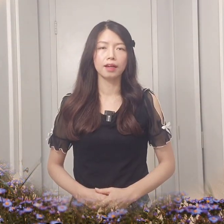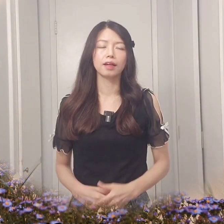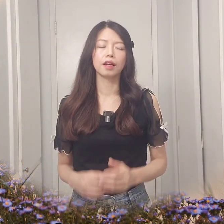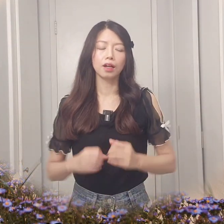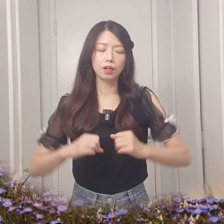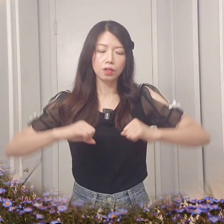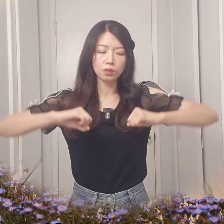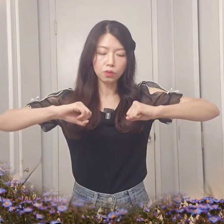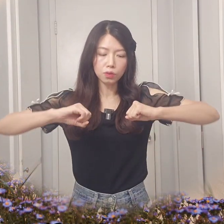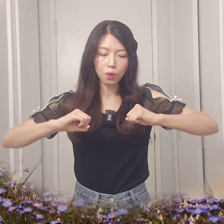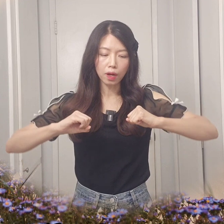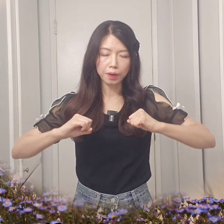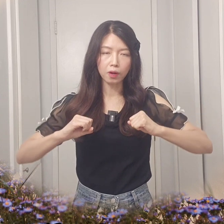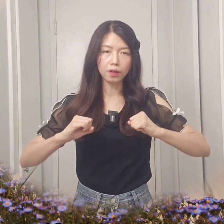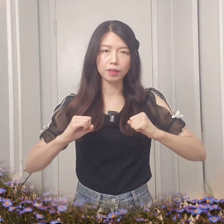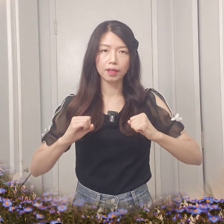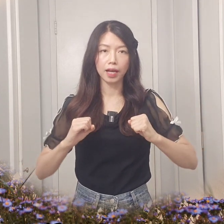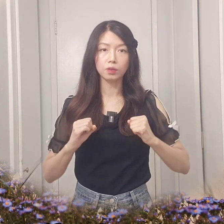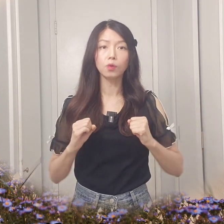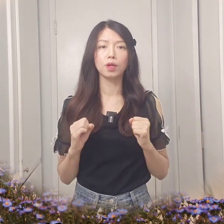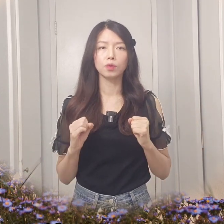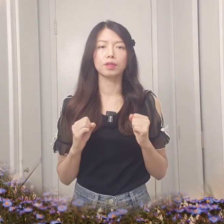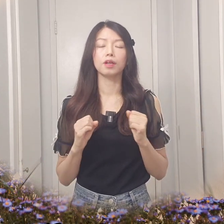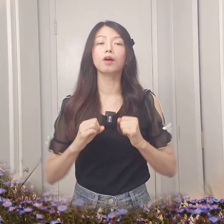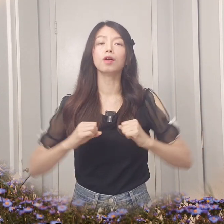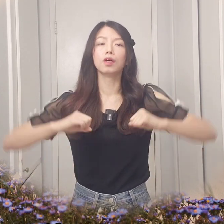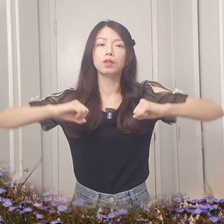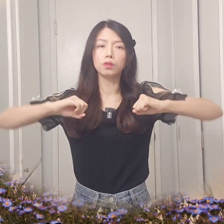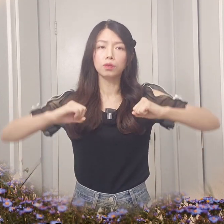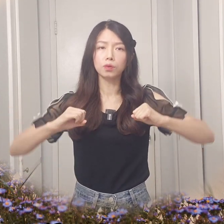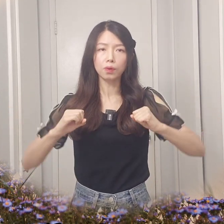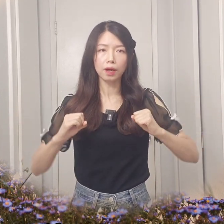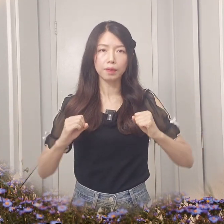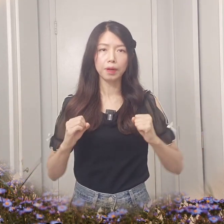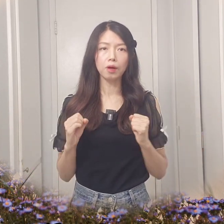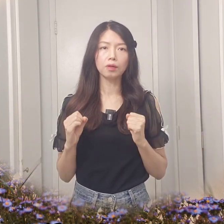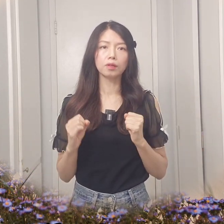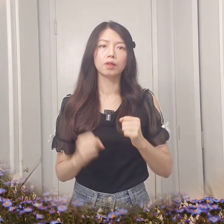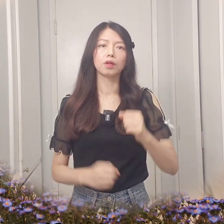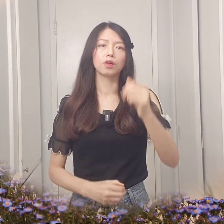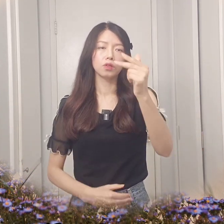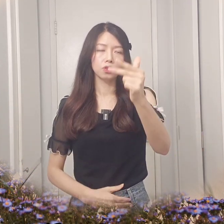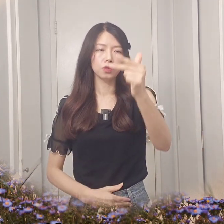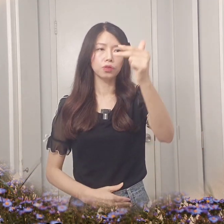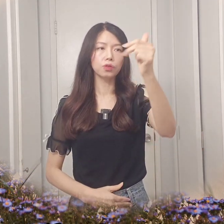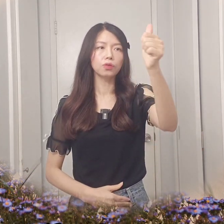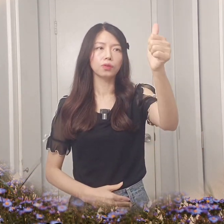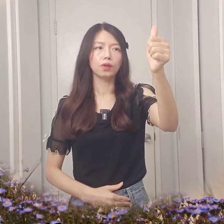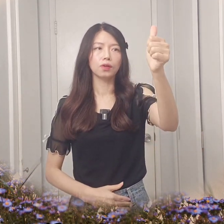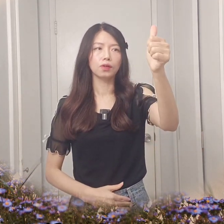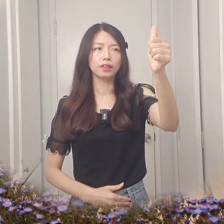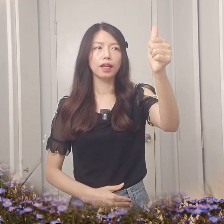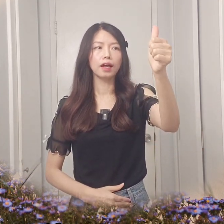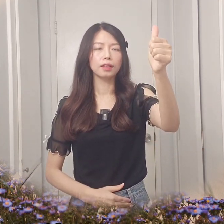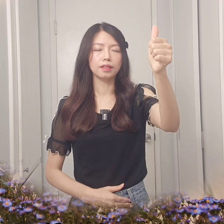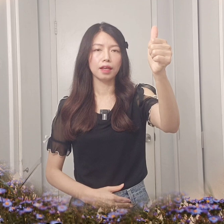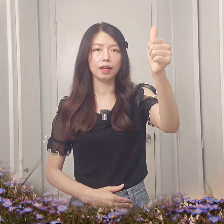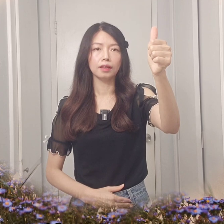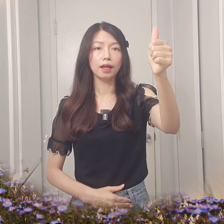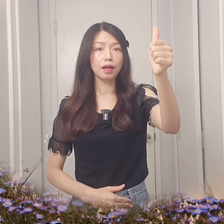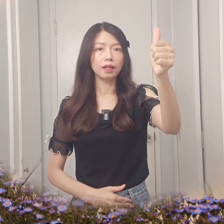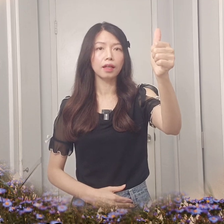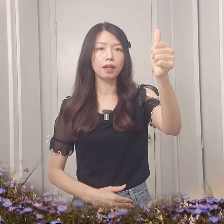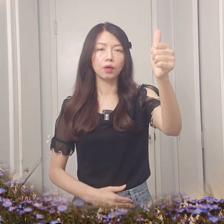자. 순종하며 이때 양손을 해줬어요. 순종하며 주 따라가는